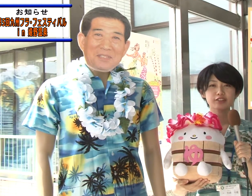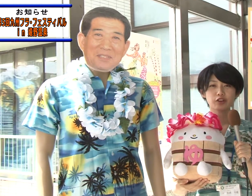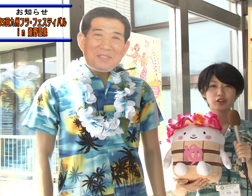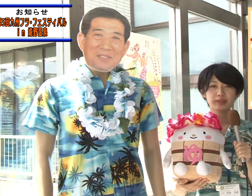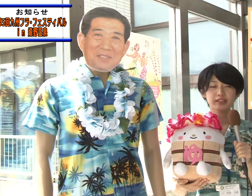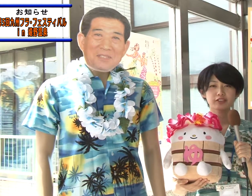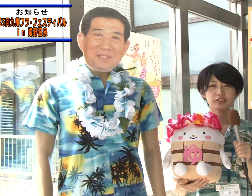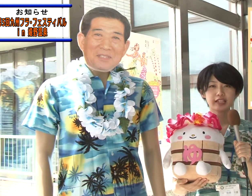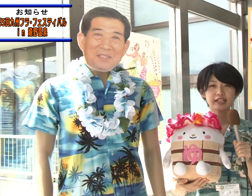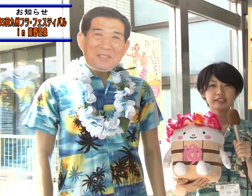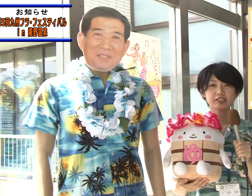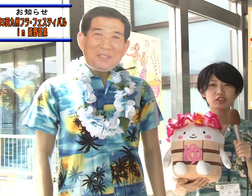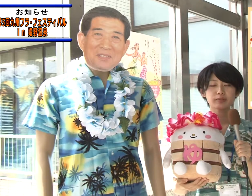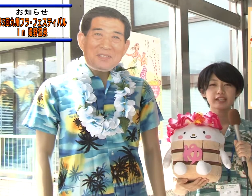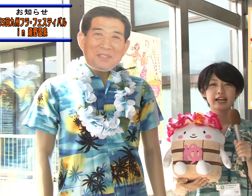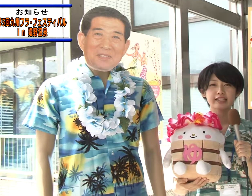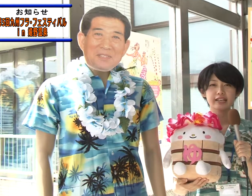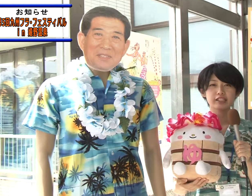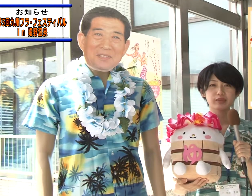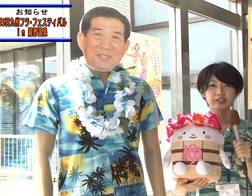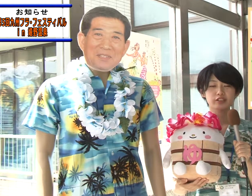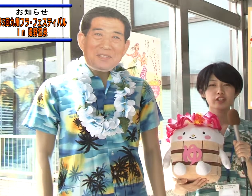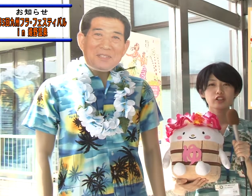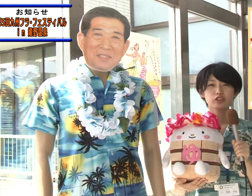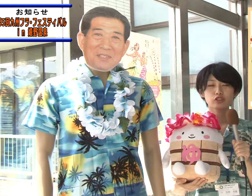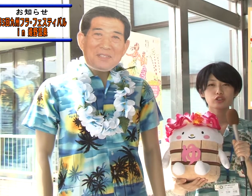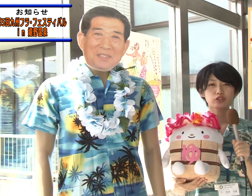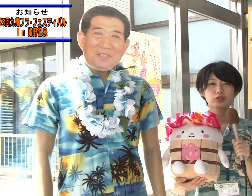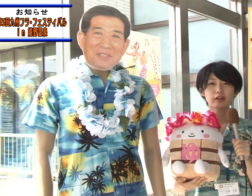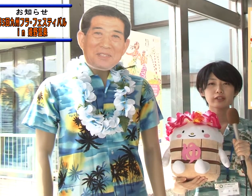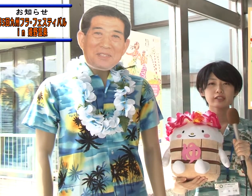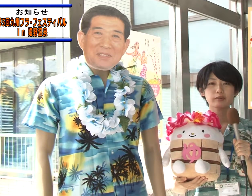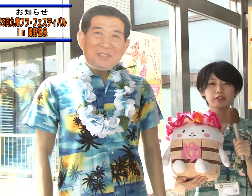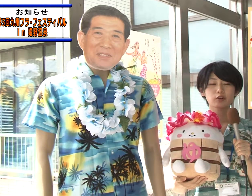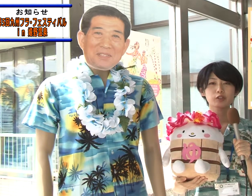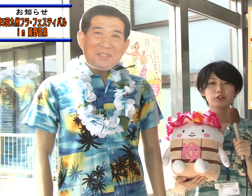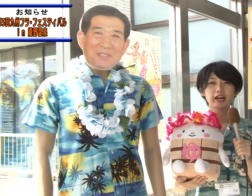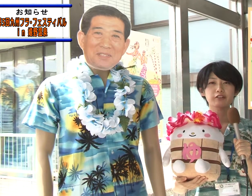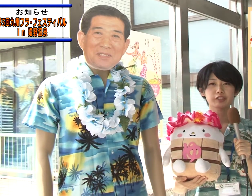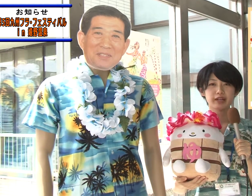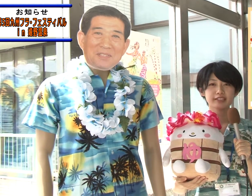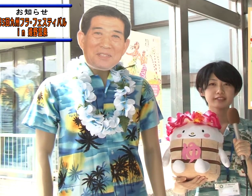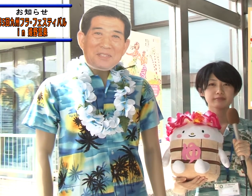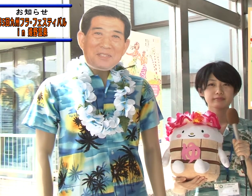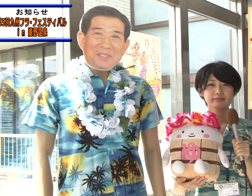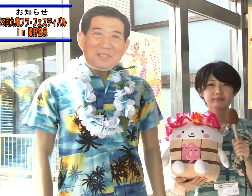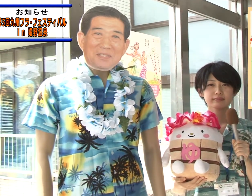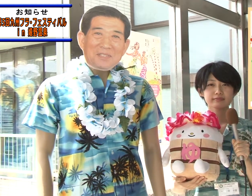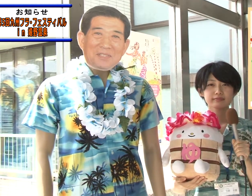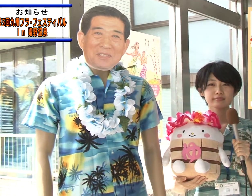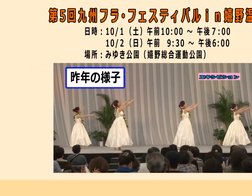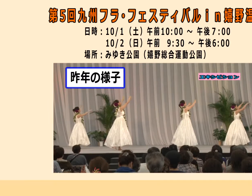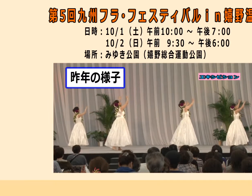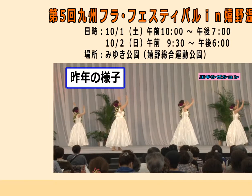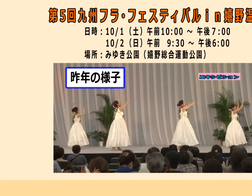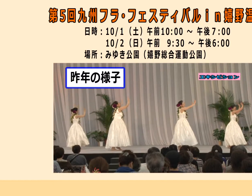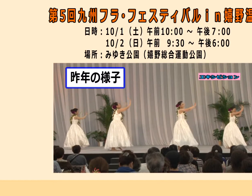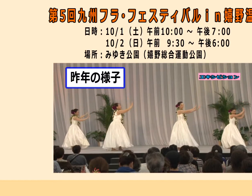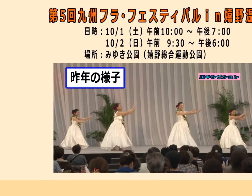曜日、2日日曜日に開催します九州フラフェスティバルのご紹介をします。この九州